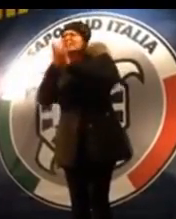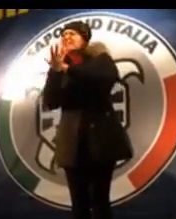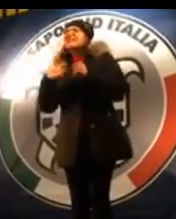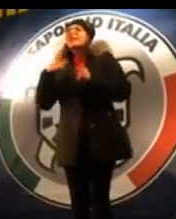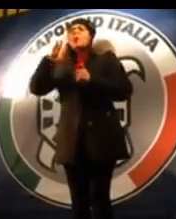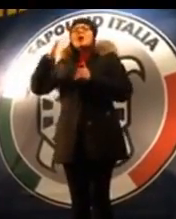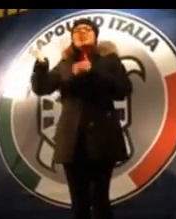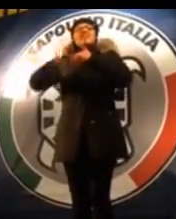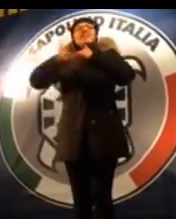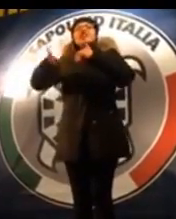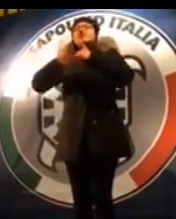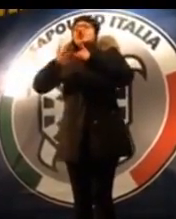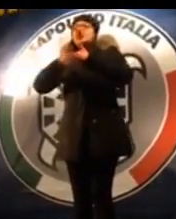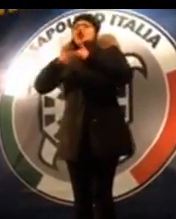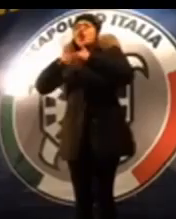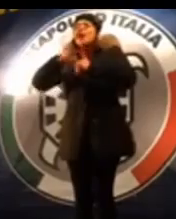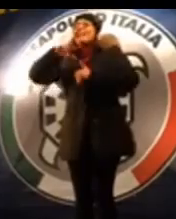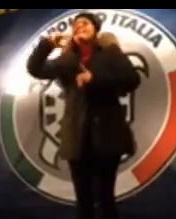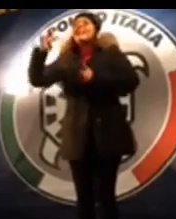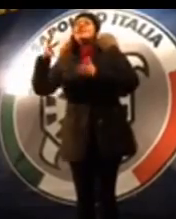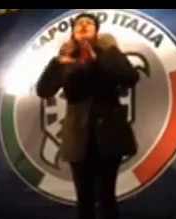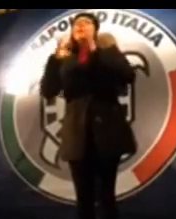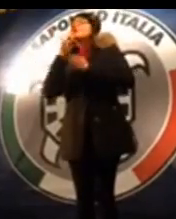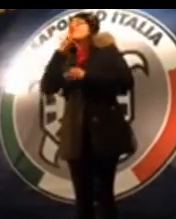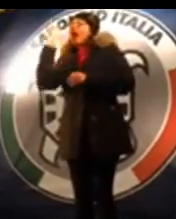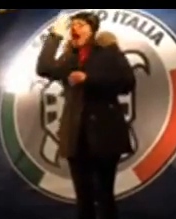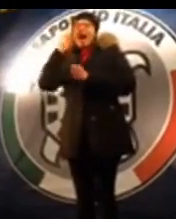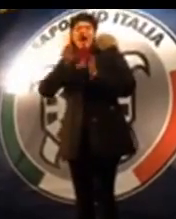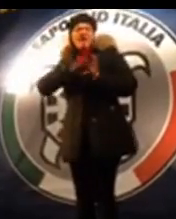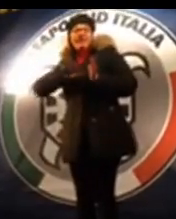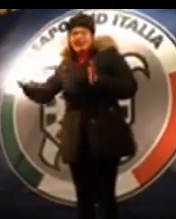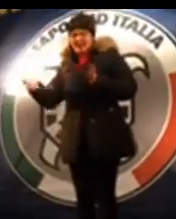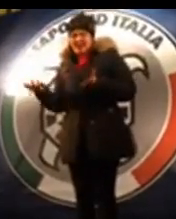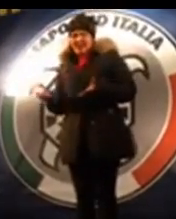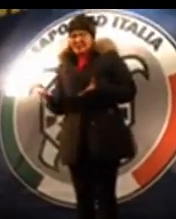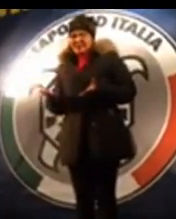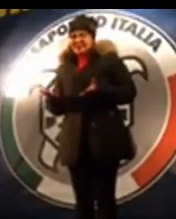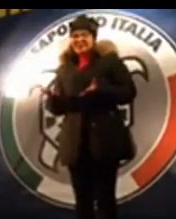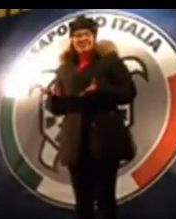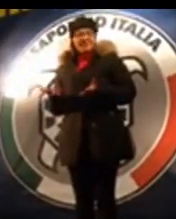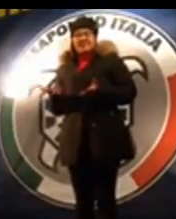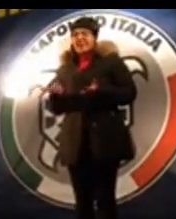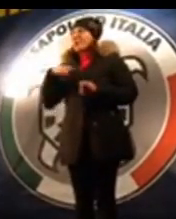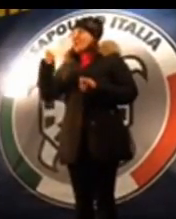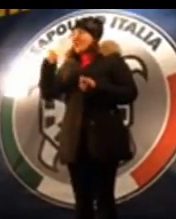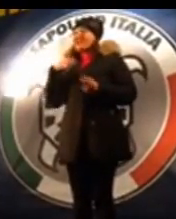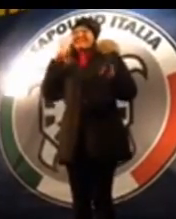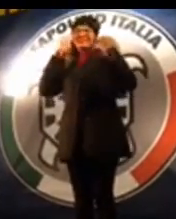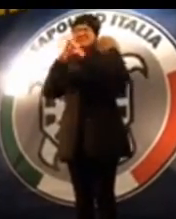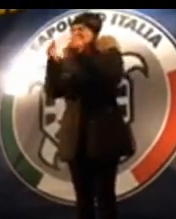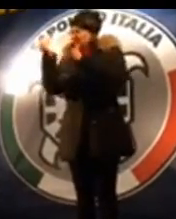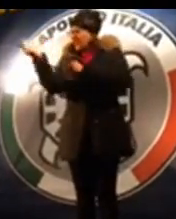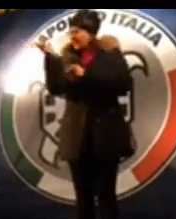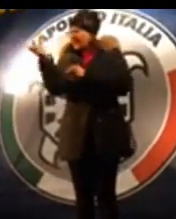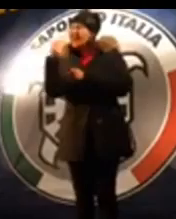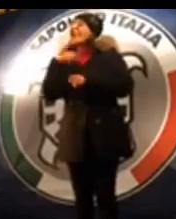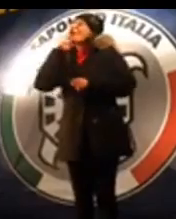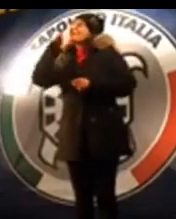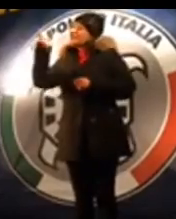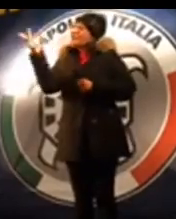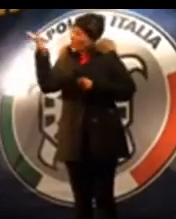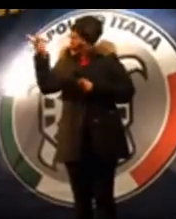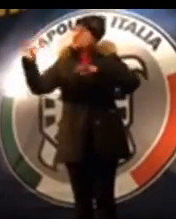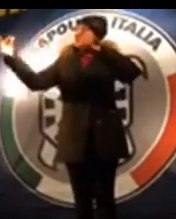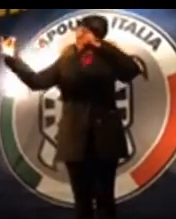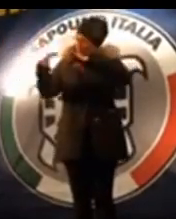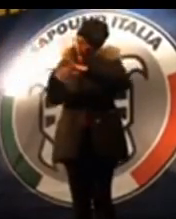terzo mondo, perché se io oggi fermo una giovane coppia e gli dico ragazzi voi due vi sposerete, comprerete una casa e farete dei bambini, loro mi